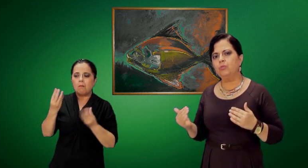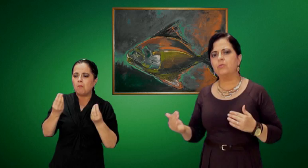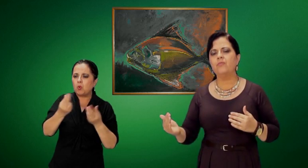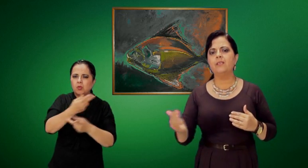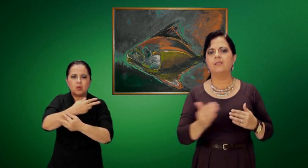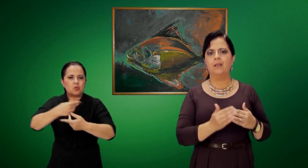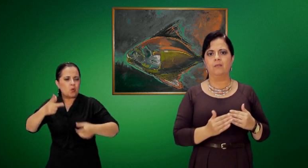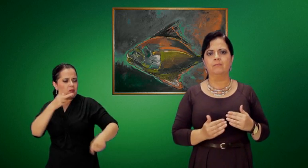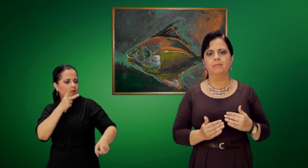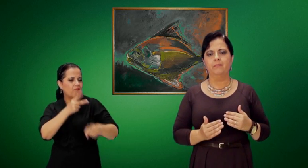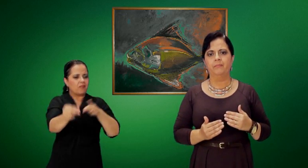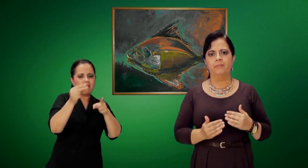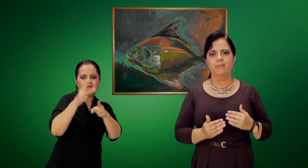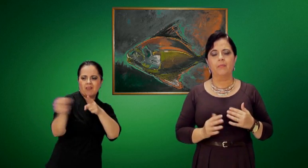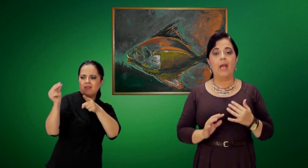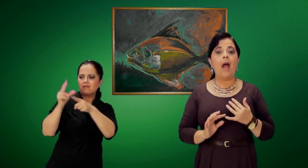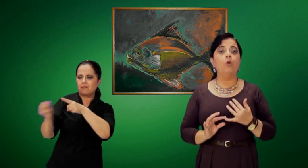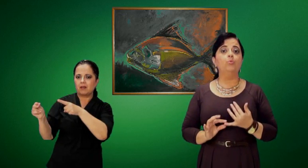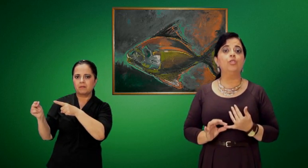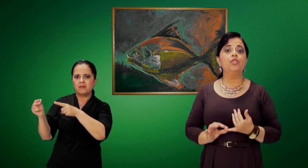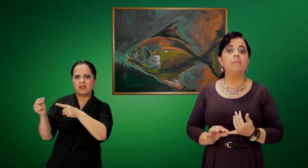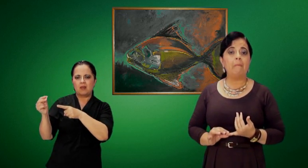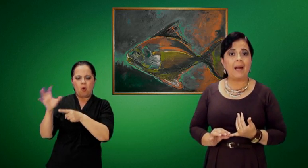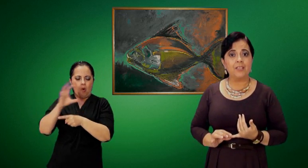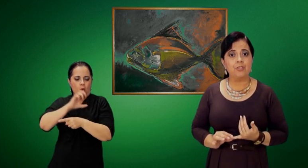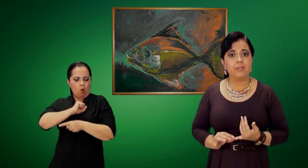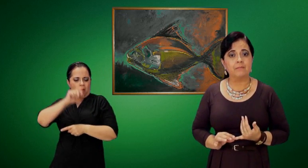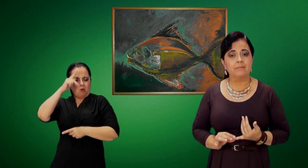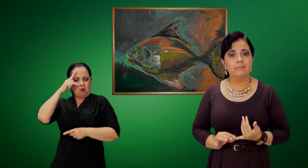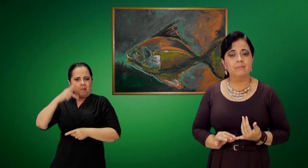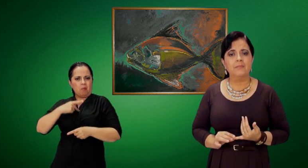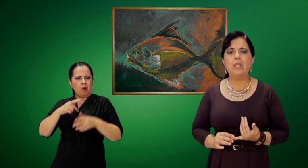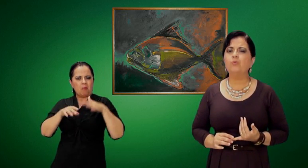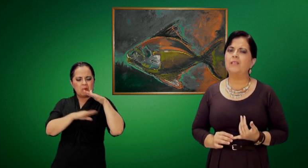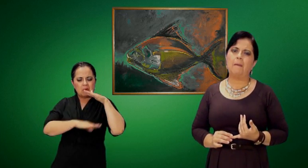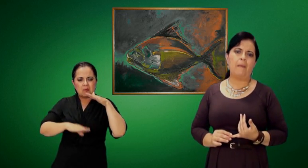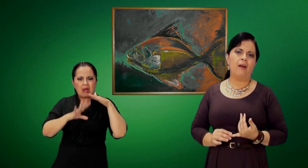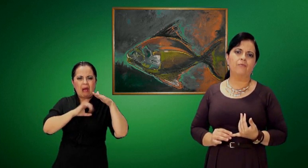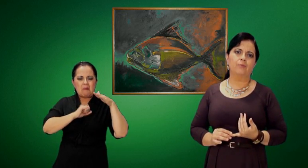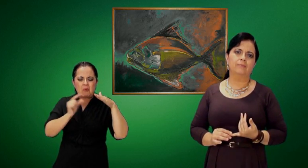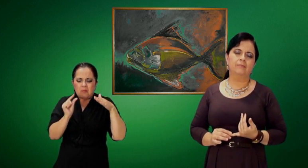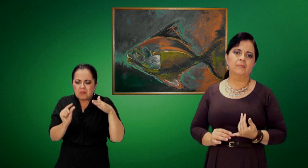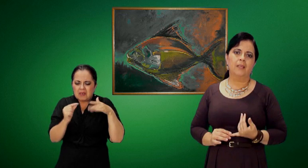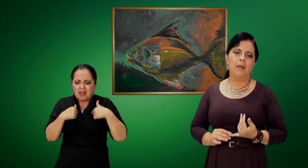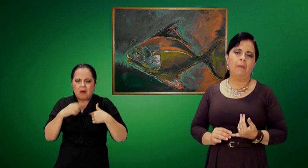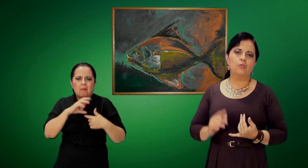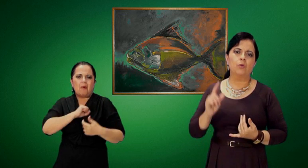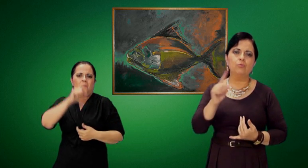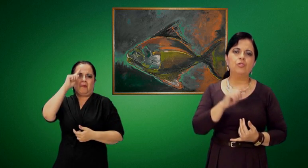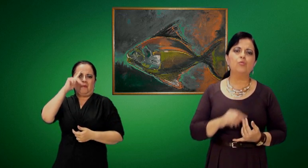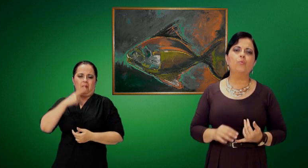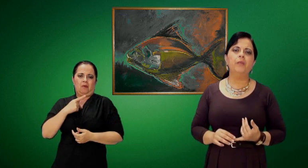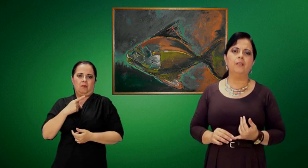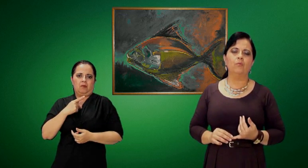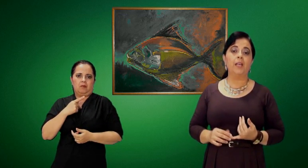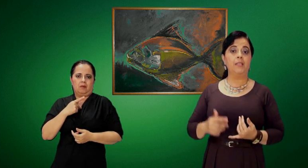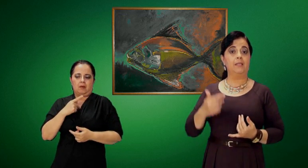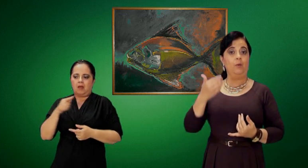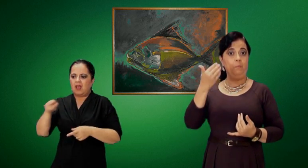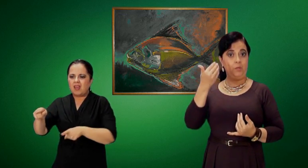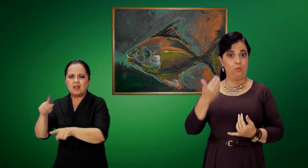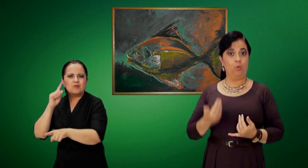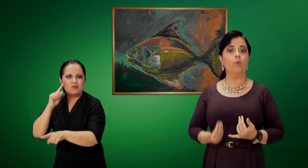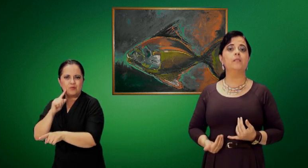que muitos venceram a autoestima baixa, não se amavam, mas quando descobriram